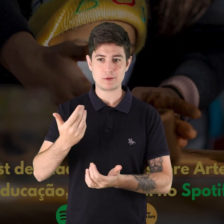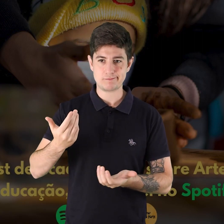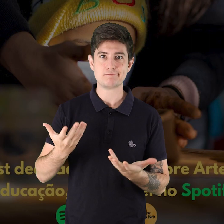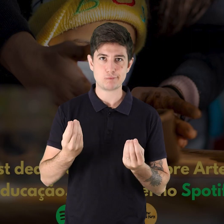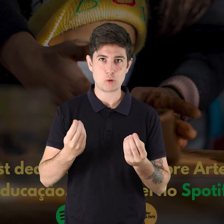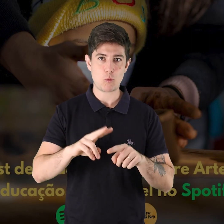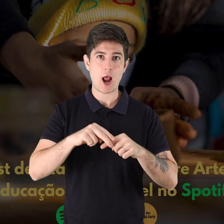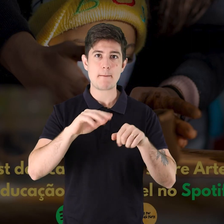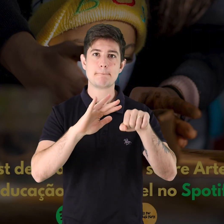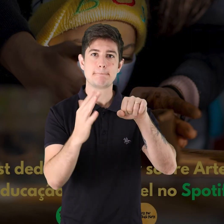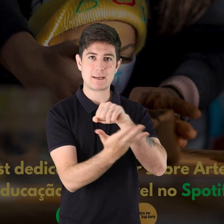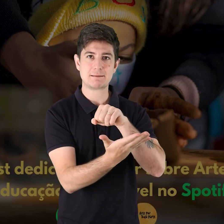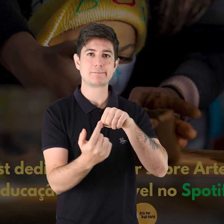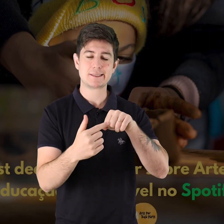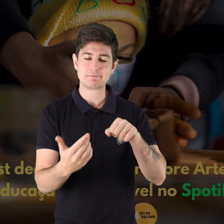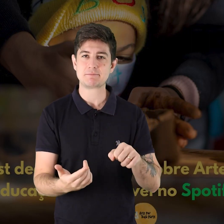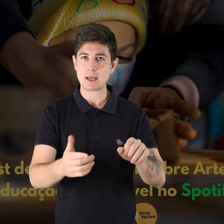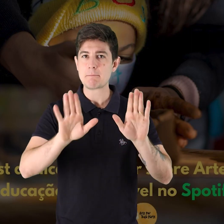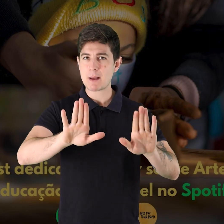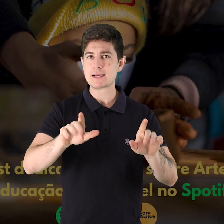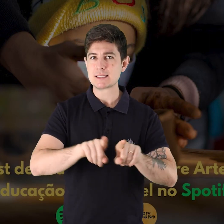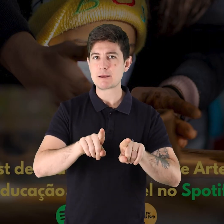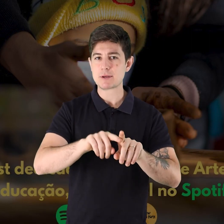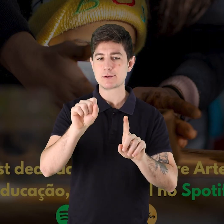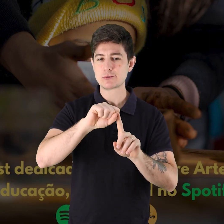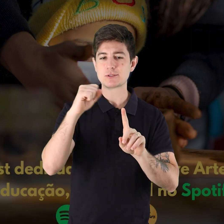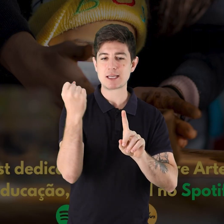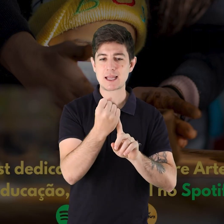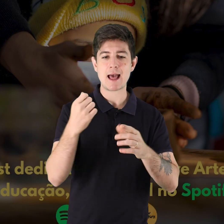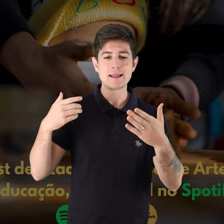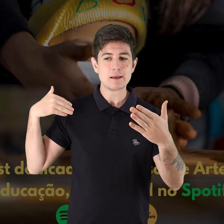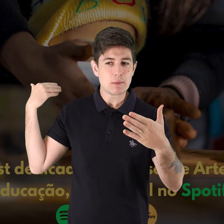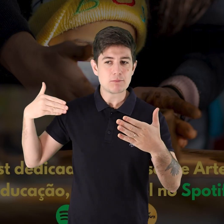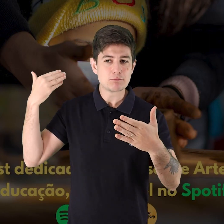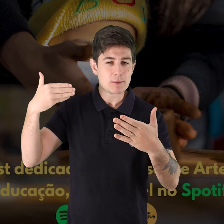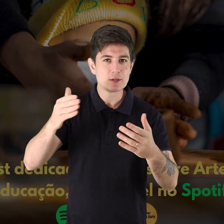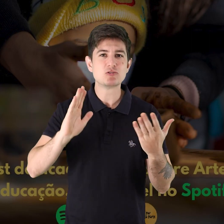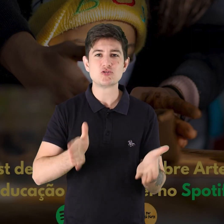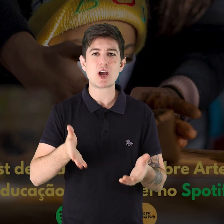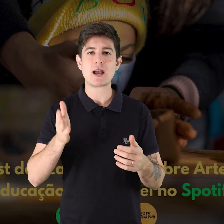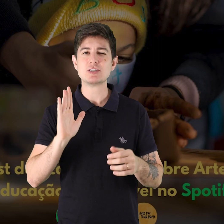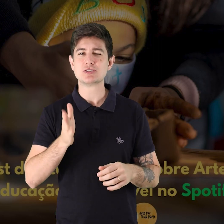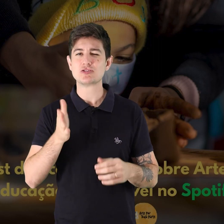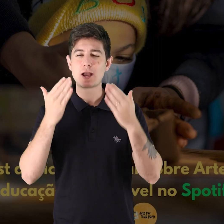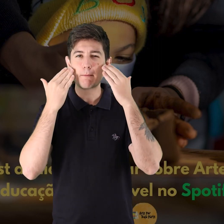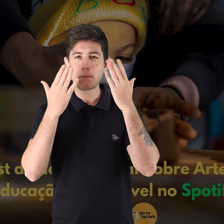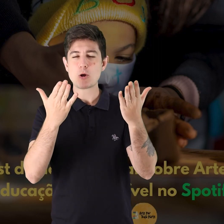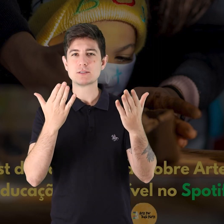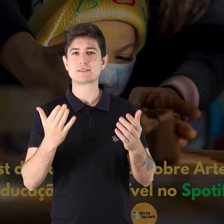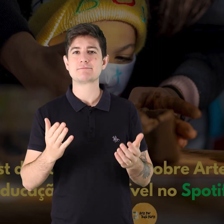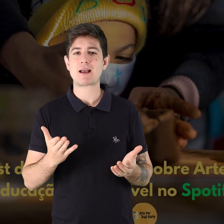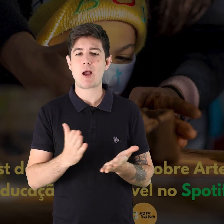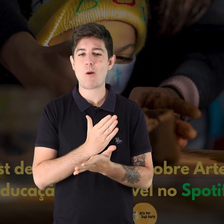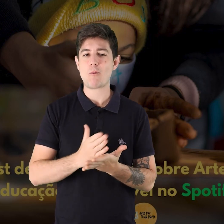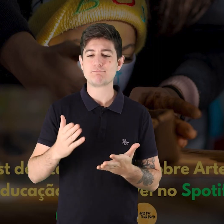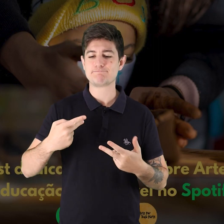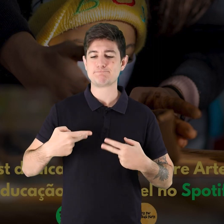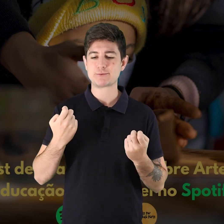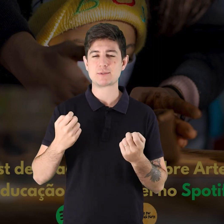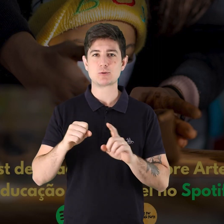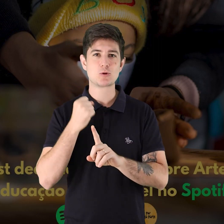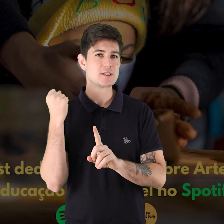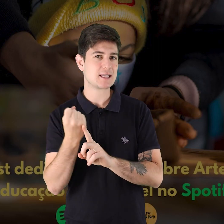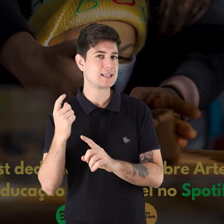das pessoas, que foi enorme, foi intenso, mas a sociedade já vinha demonstrando vários sinais de que a